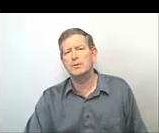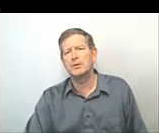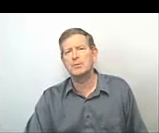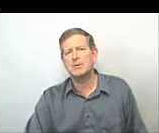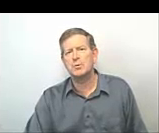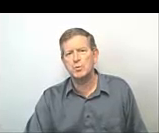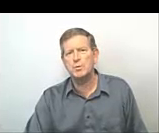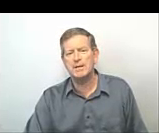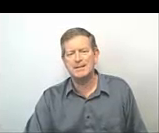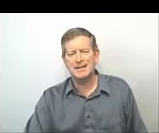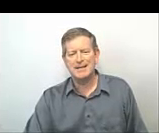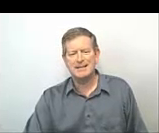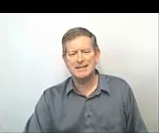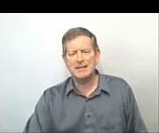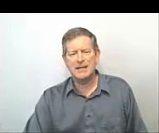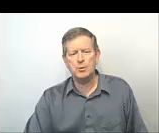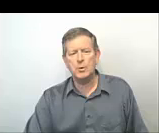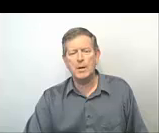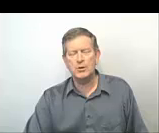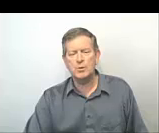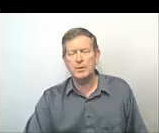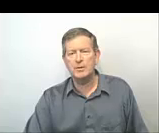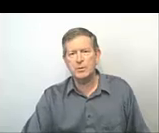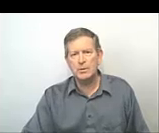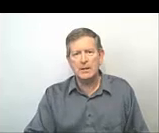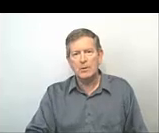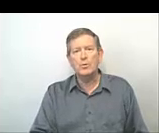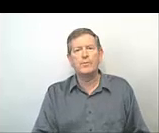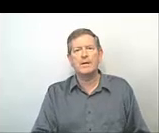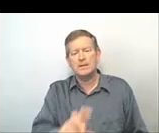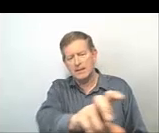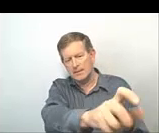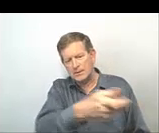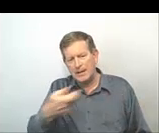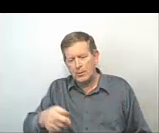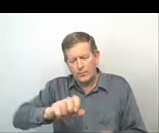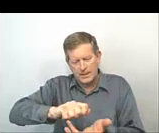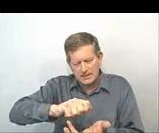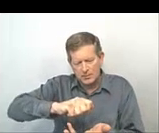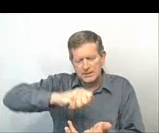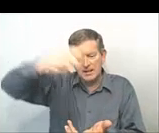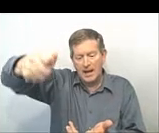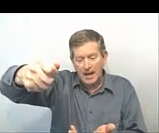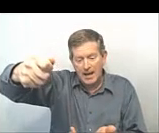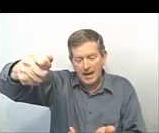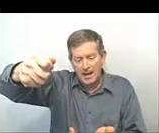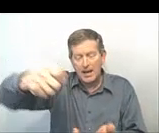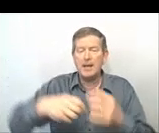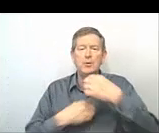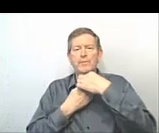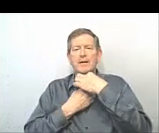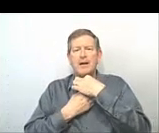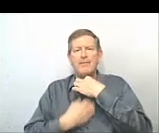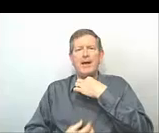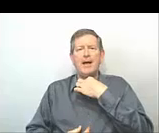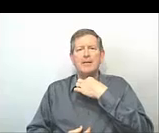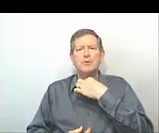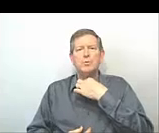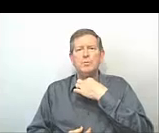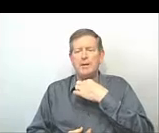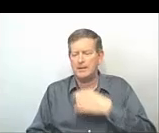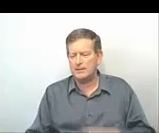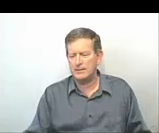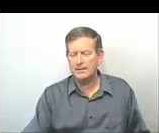et reçoit son jouet. C'est un cadeau de Noël, je pense. Donc, ouvrir, c'est comme ça, mais ouvrir, c'est aussi hey, une nouvelle